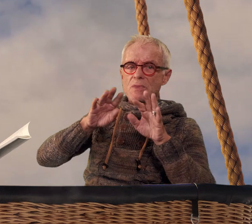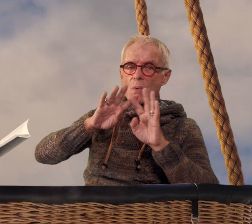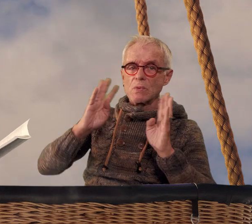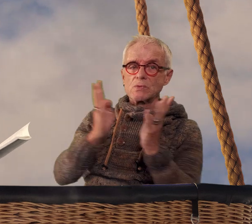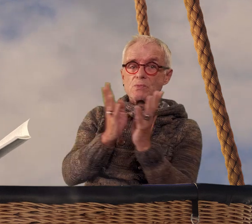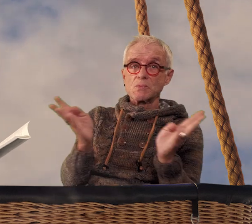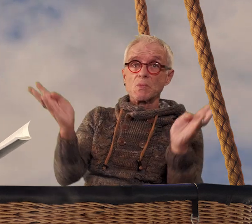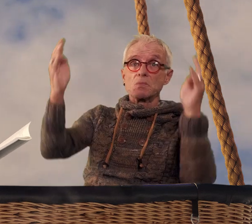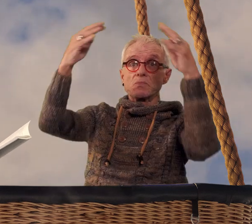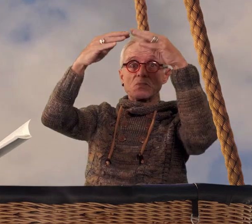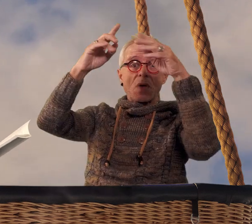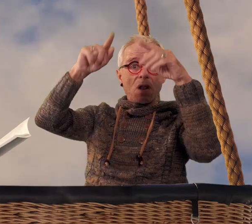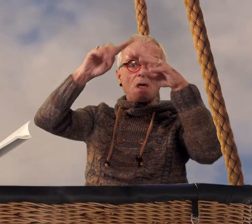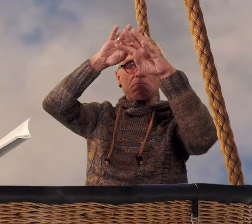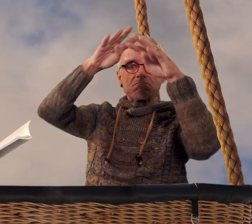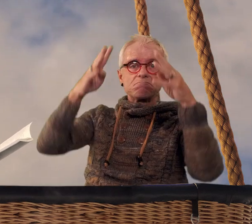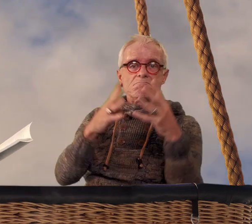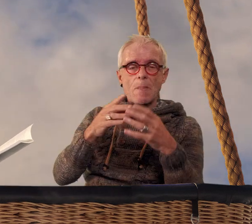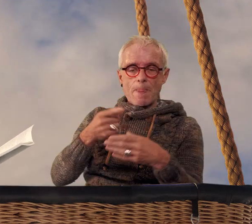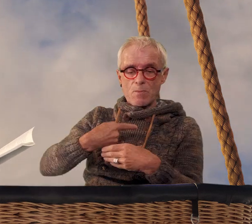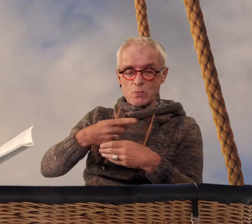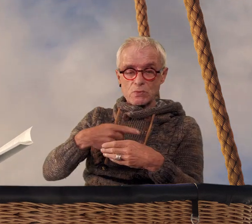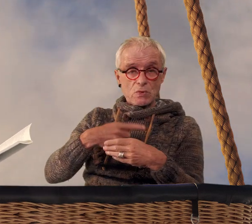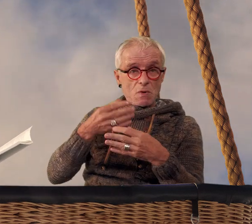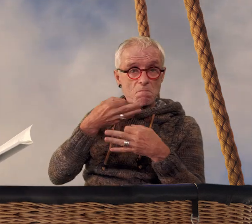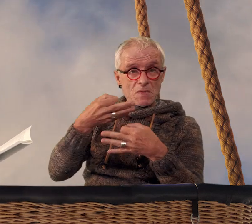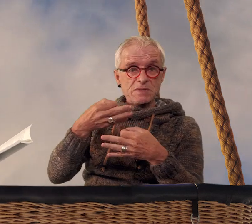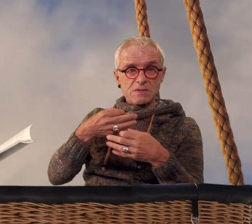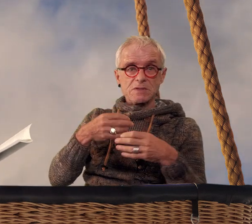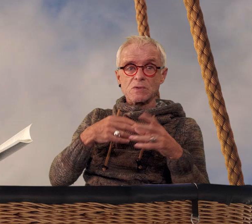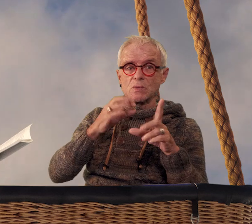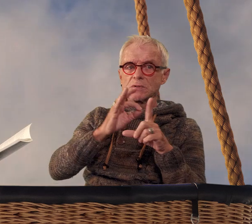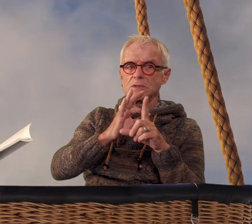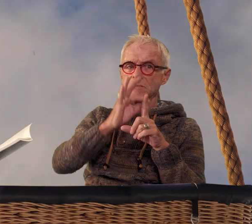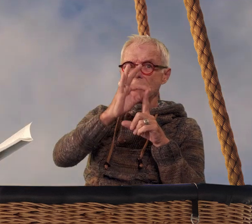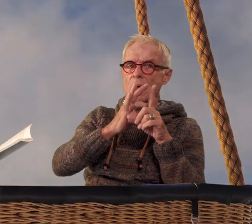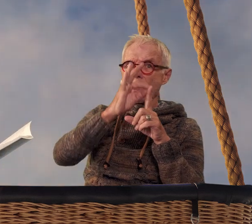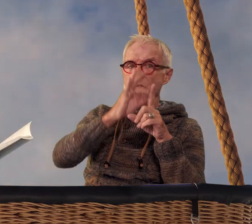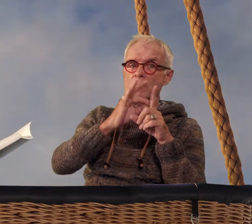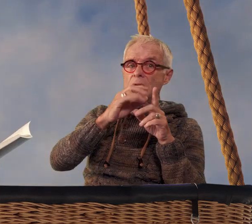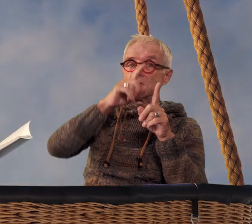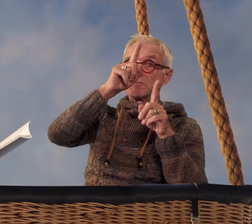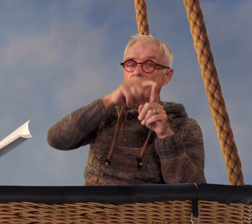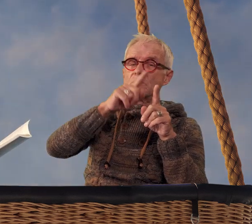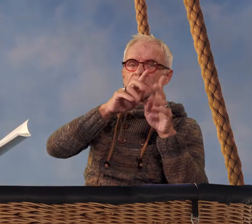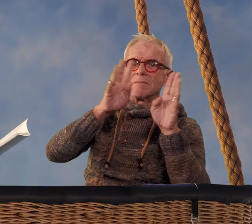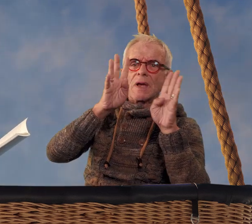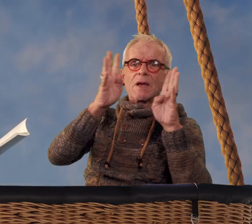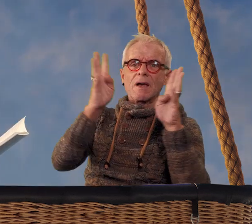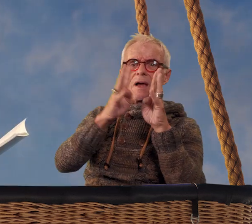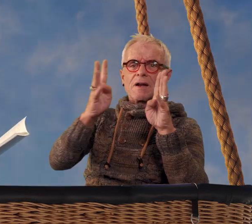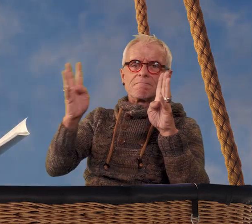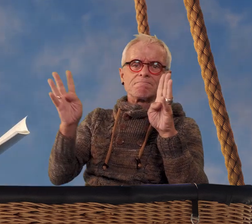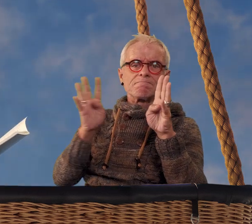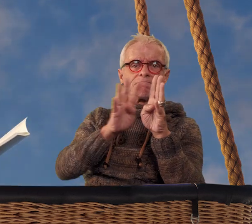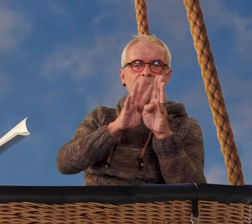de l'aérostat. La boussole était en place, le baromètre suspendu au cercle qui réunissait les cordages de support